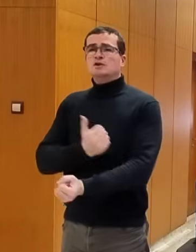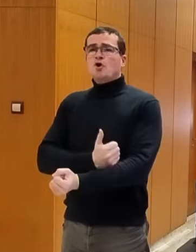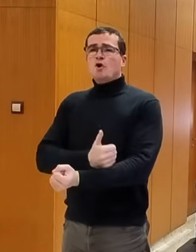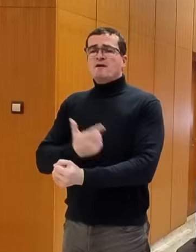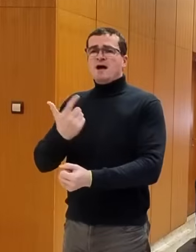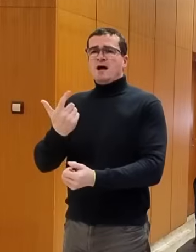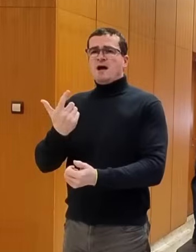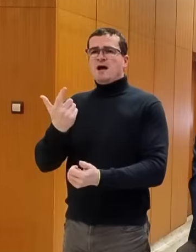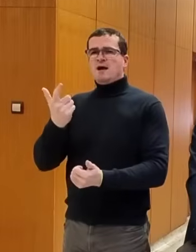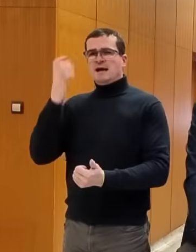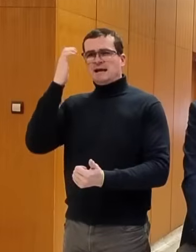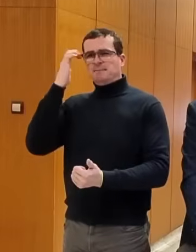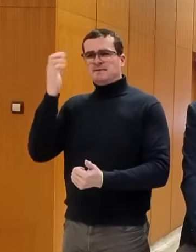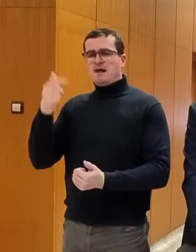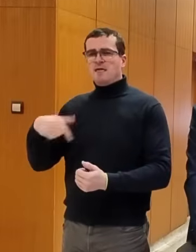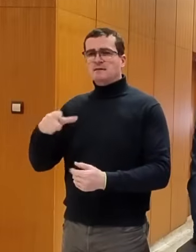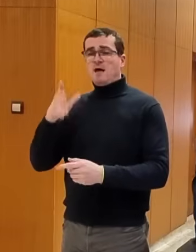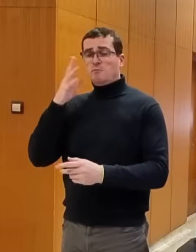Áno.